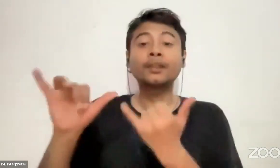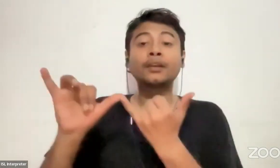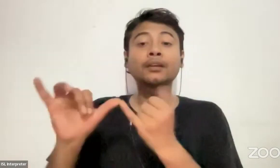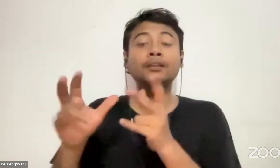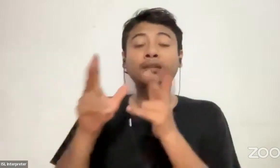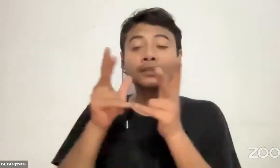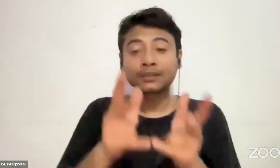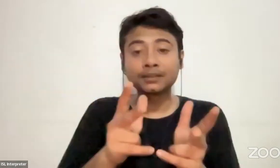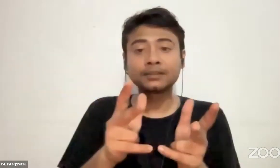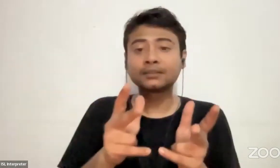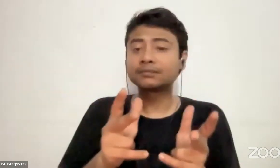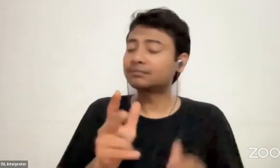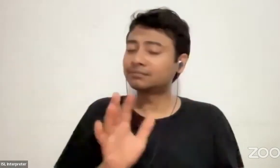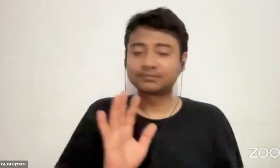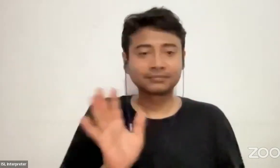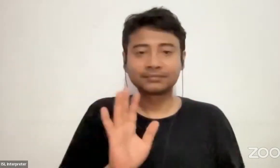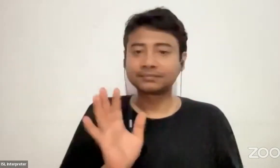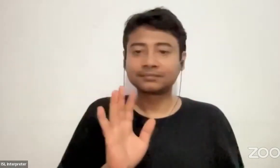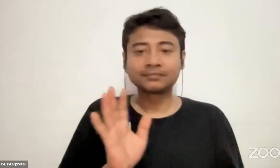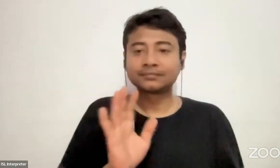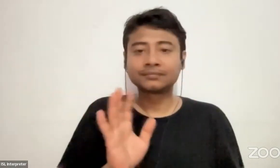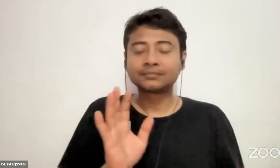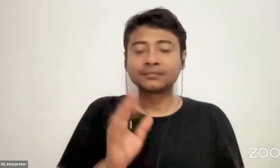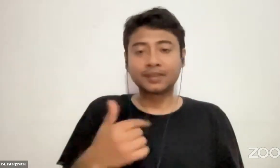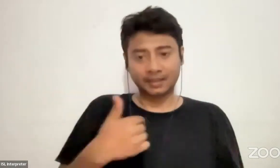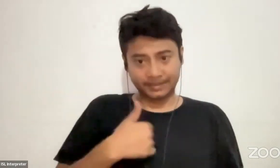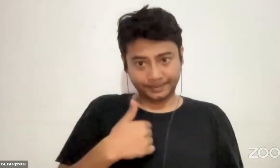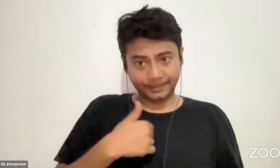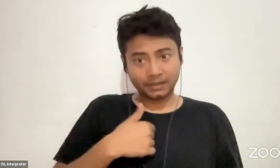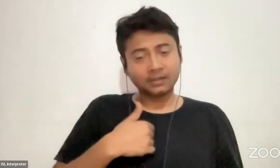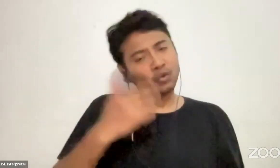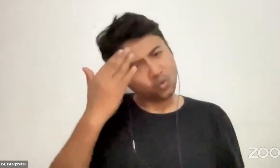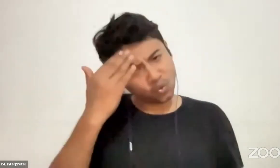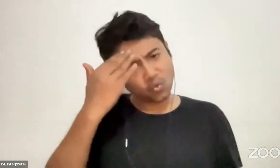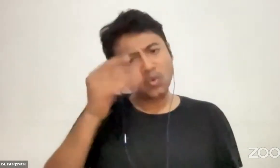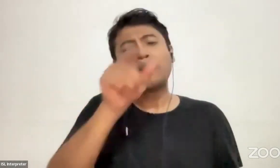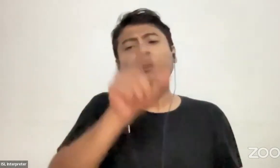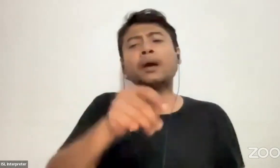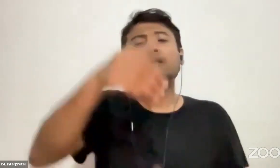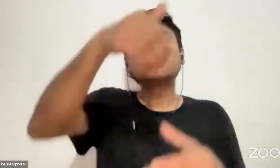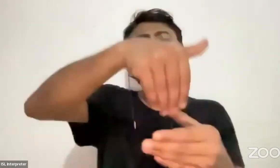मैं उसकी श्रद्धा को उसी देवता में स्थिर कर देता हूं।